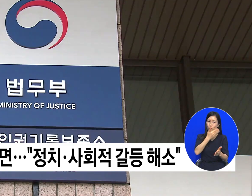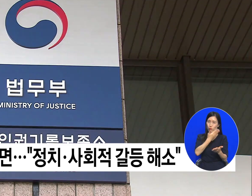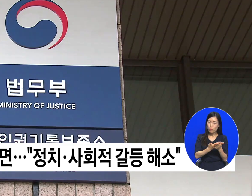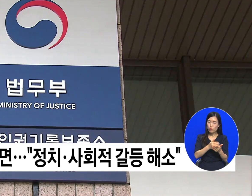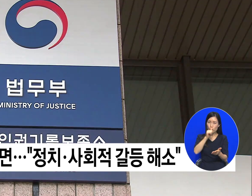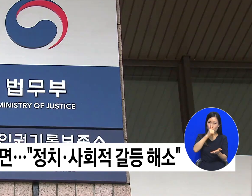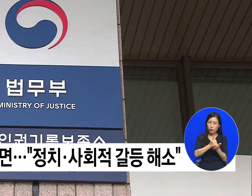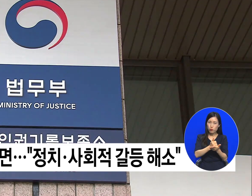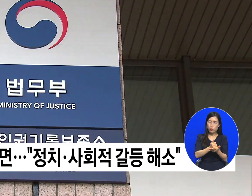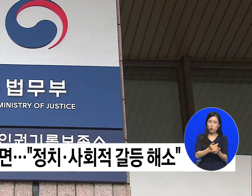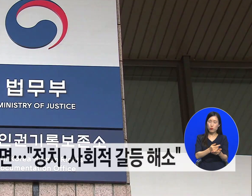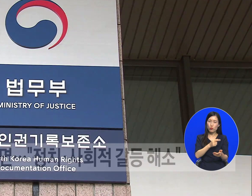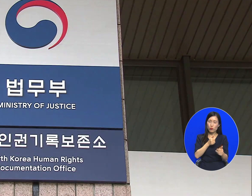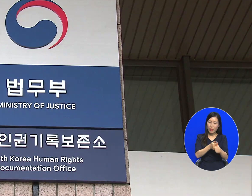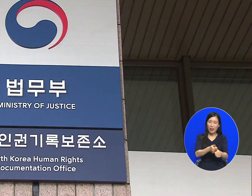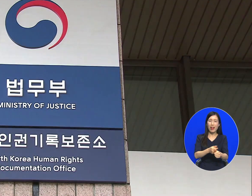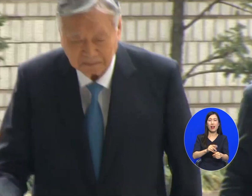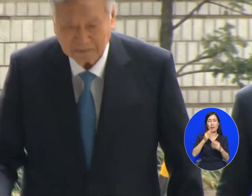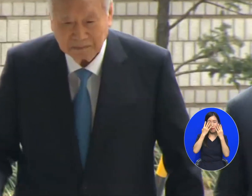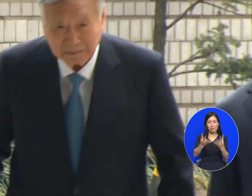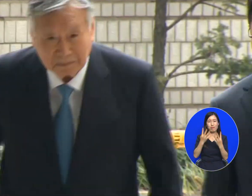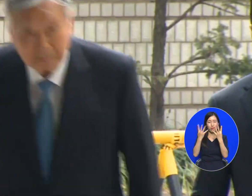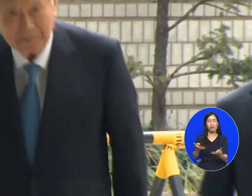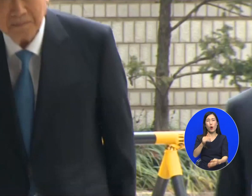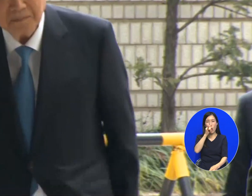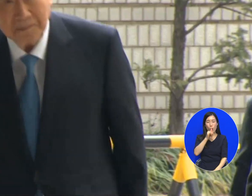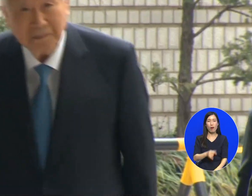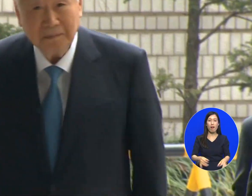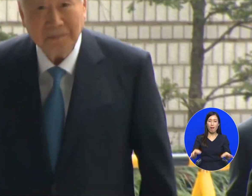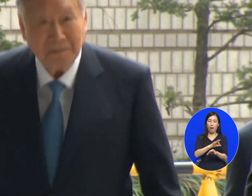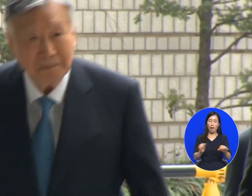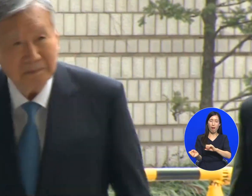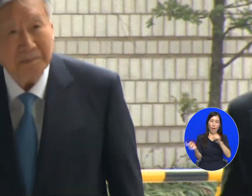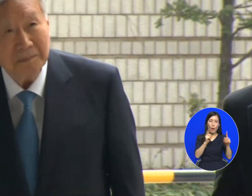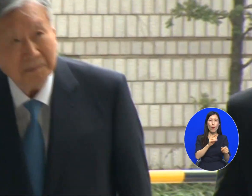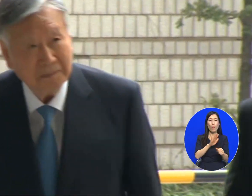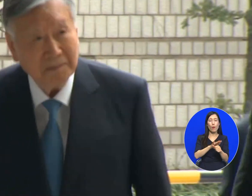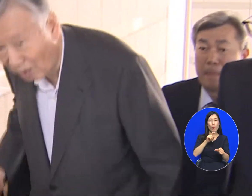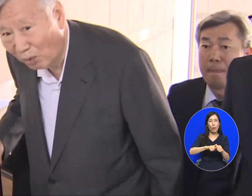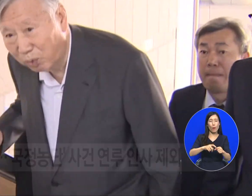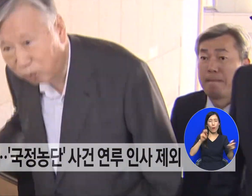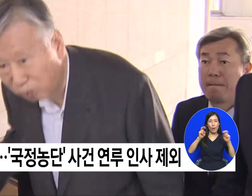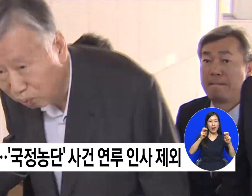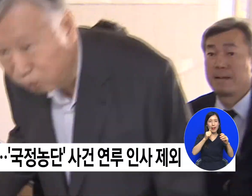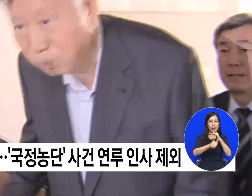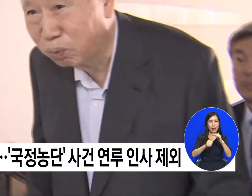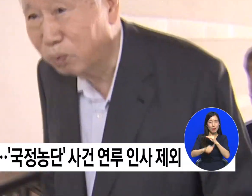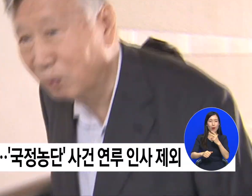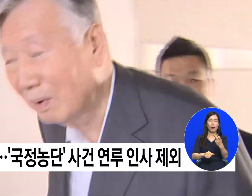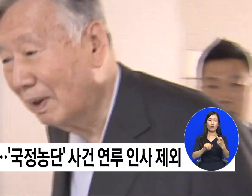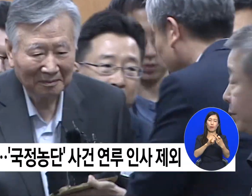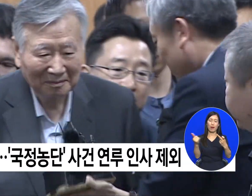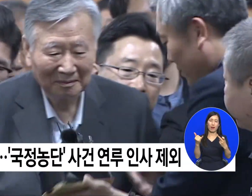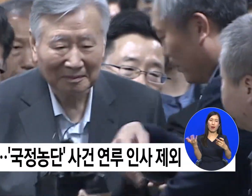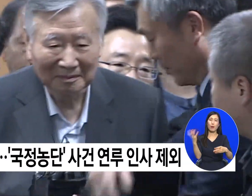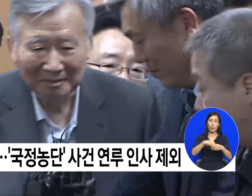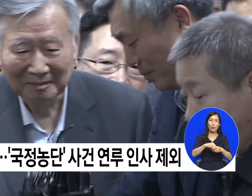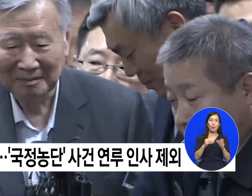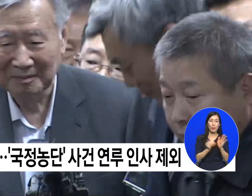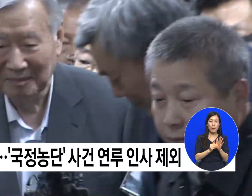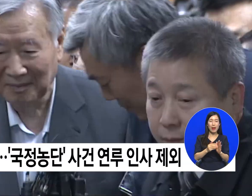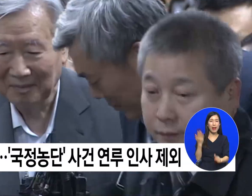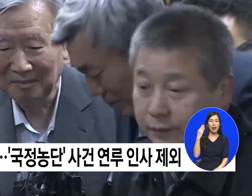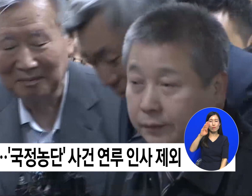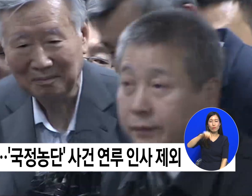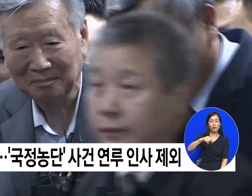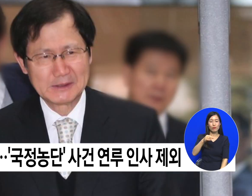이들을 사면 좋지 한다고 설명했습니다 경제위기 극복을 위해 재계 총수 12명의 서면도 이뤄졌는데 이중근